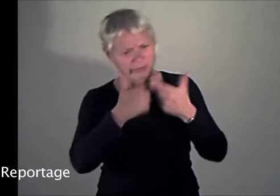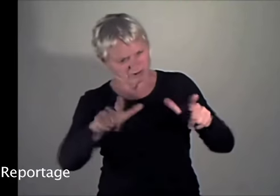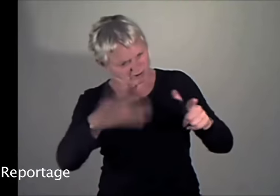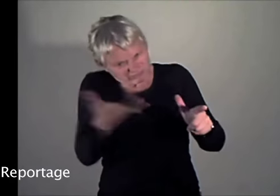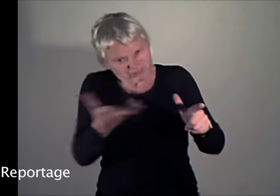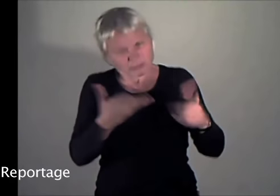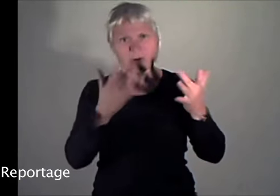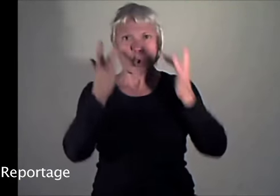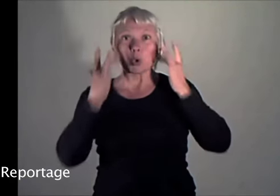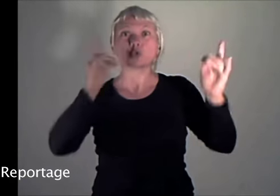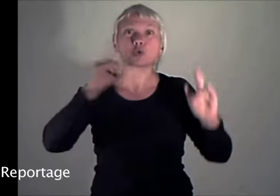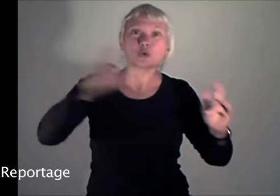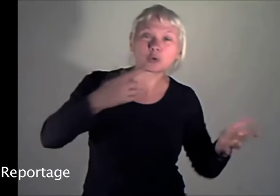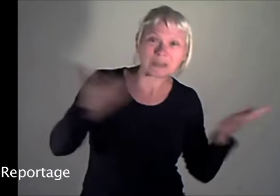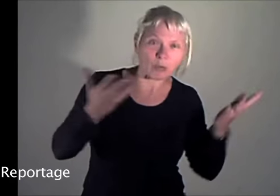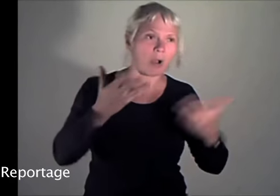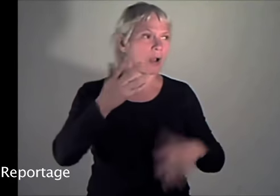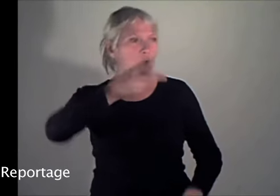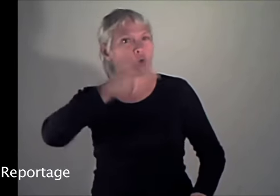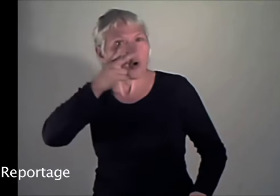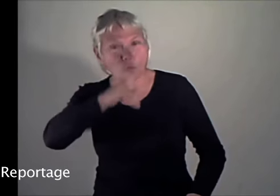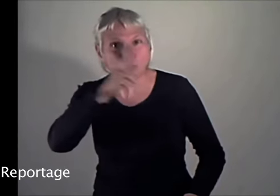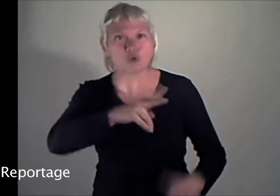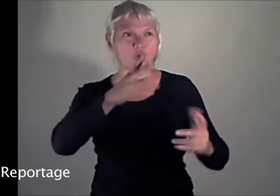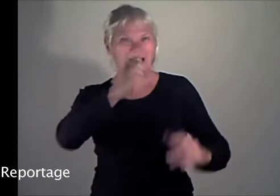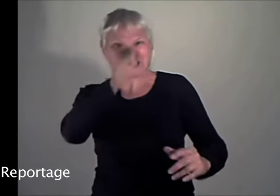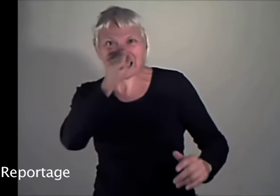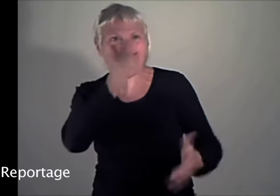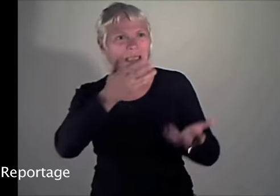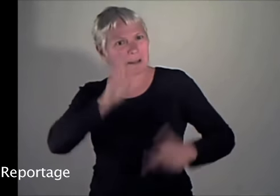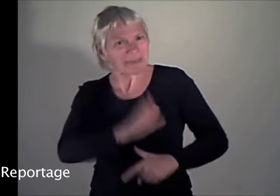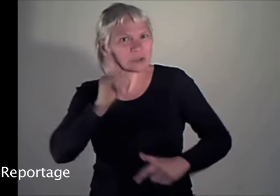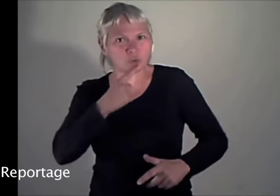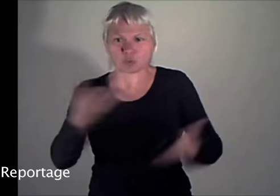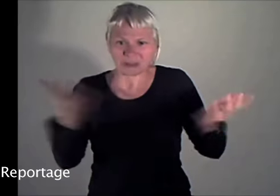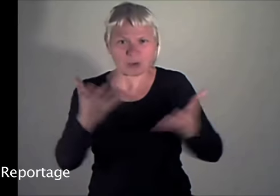c'est une prise de conscience qu'il faut la défendre aussi. Jacques. Pour une personne, pour définir son identité,